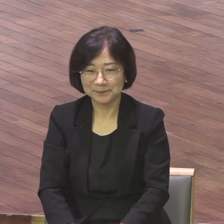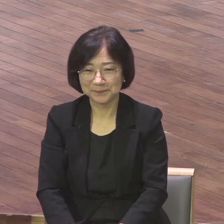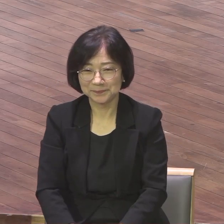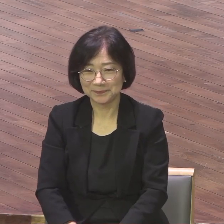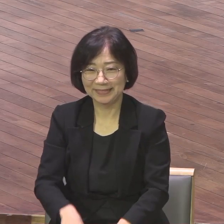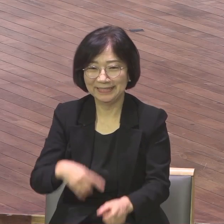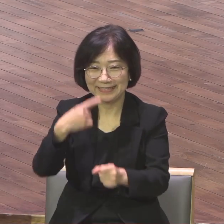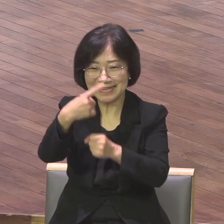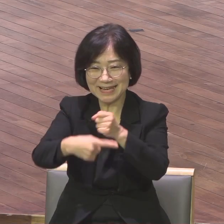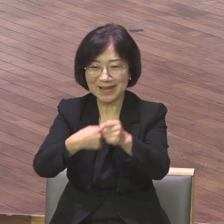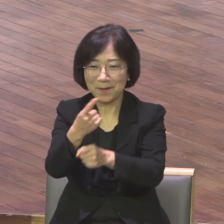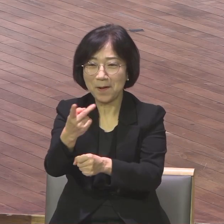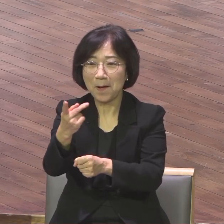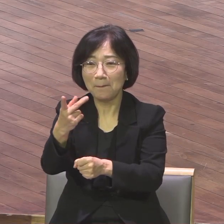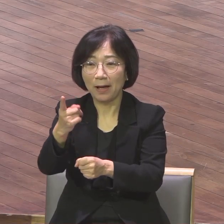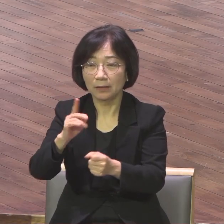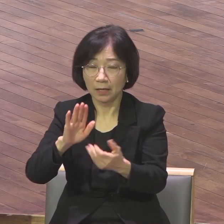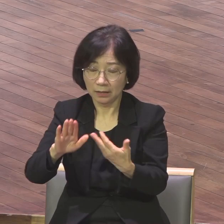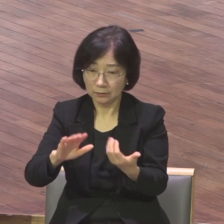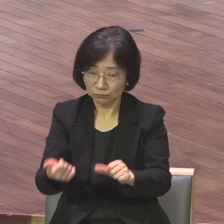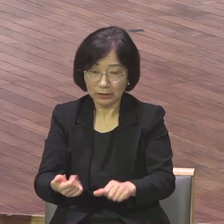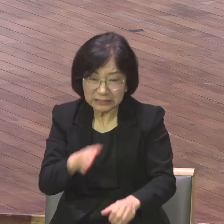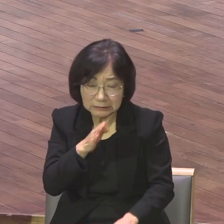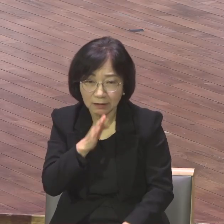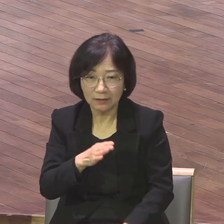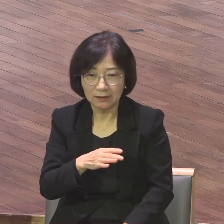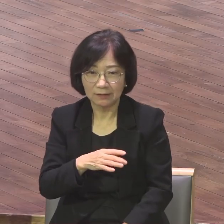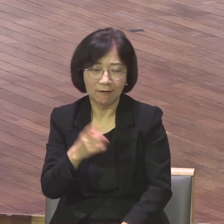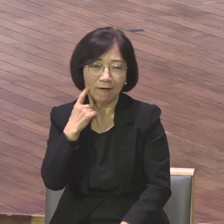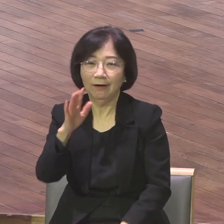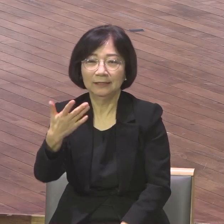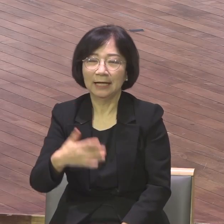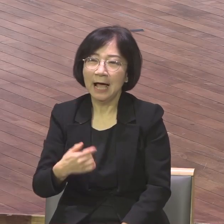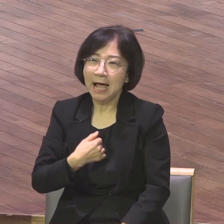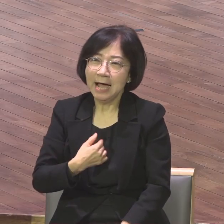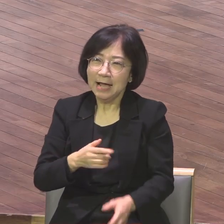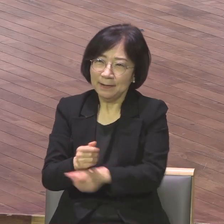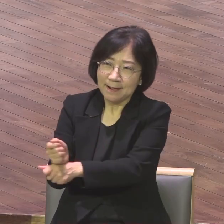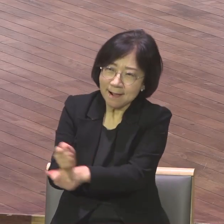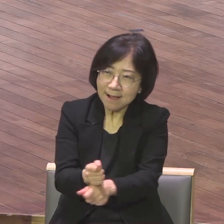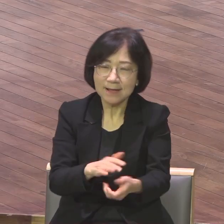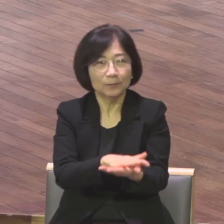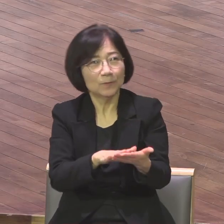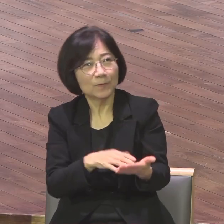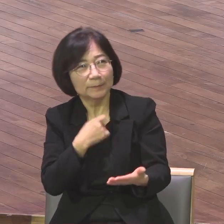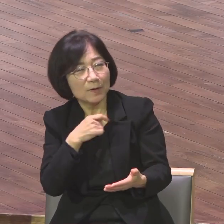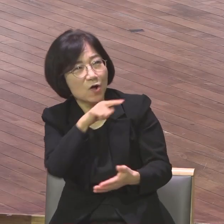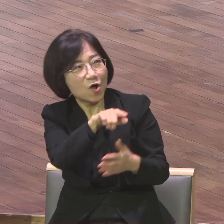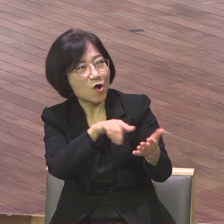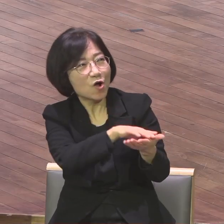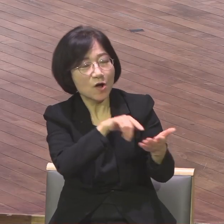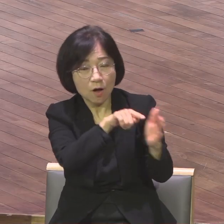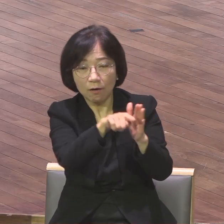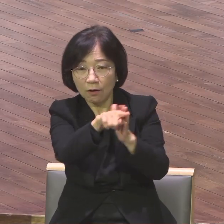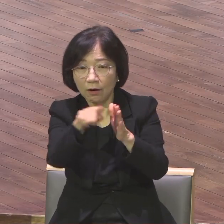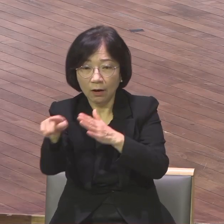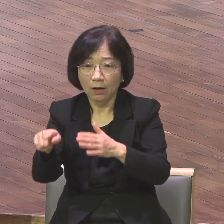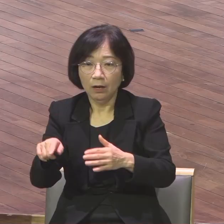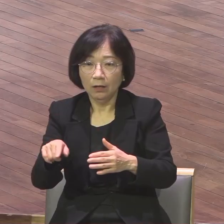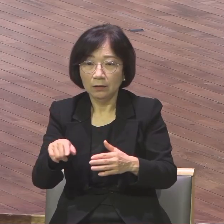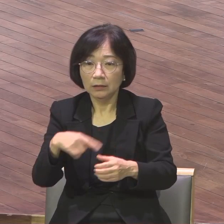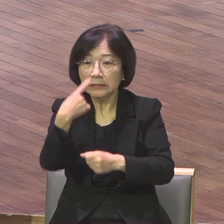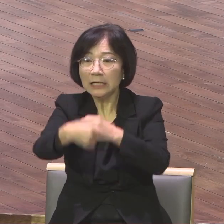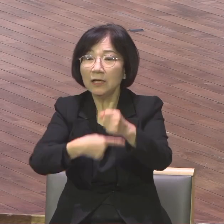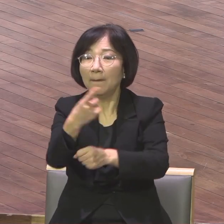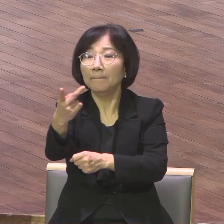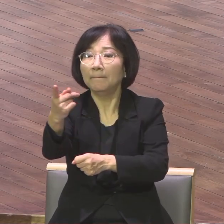1년 반 만에. 실제로 하고 싶은 거 다 하고 막 진짜 가고 싶으면 다 가고. 그런데 1년 반